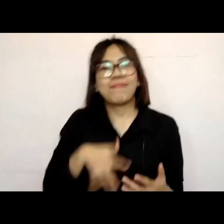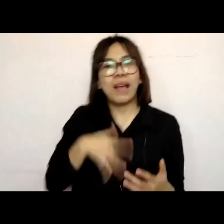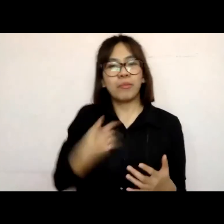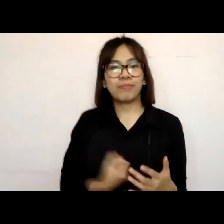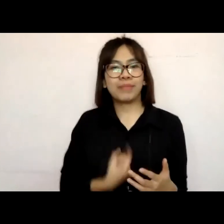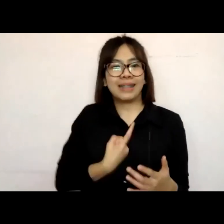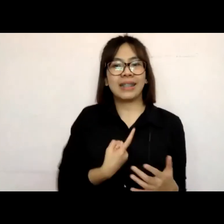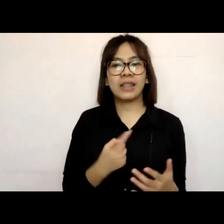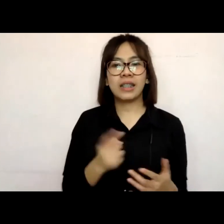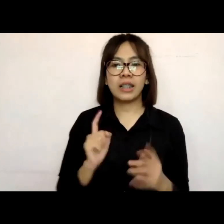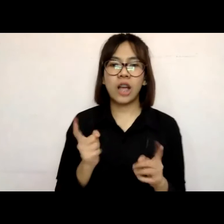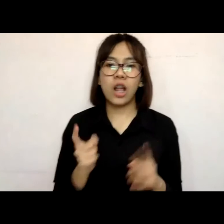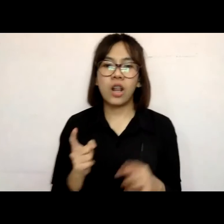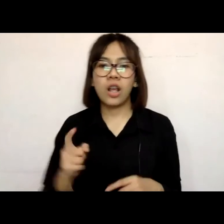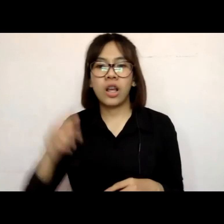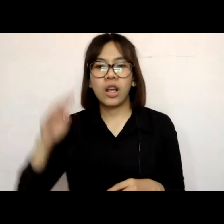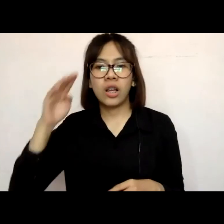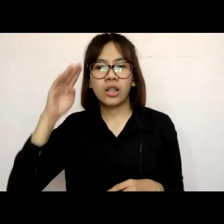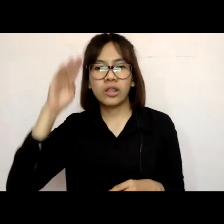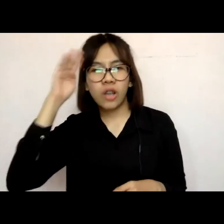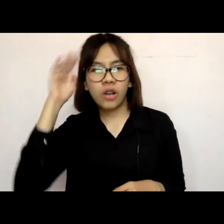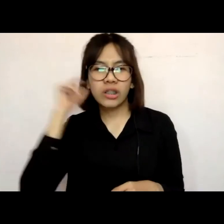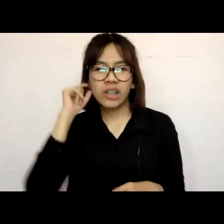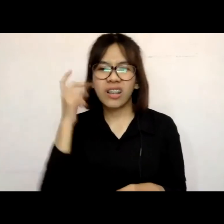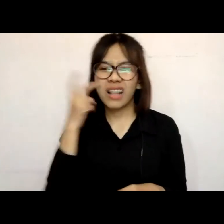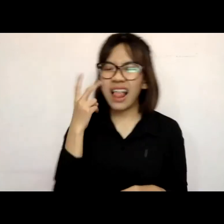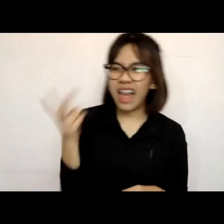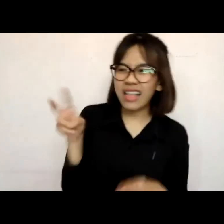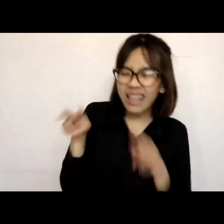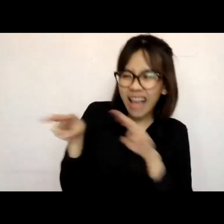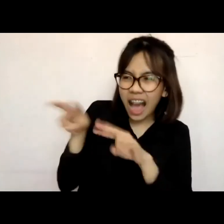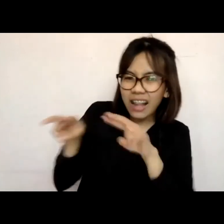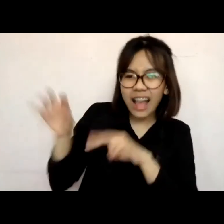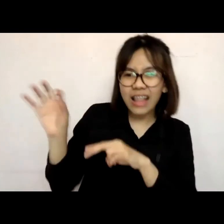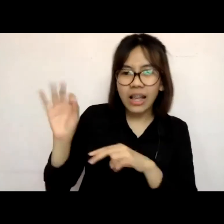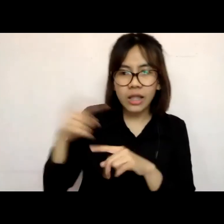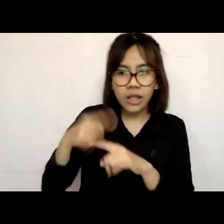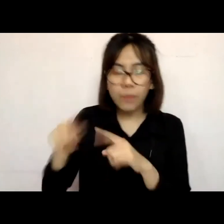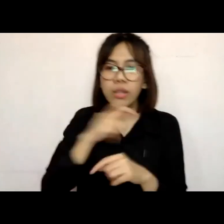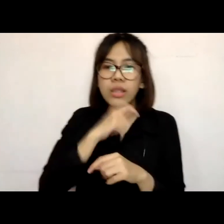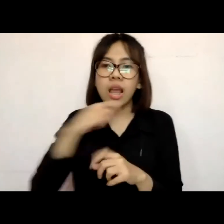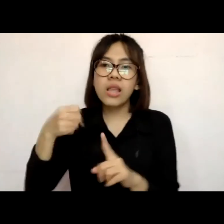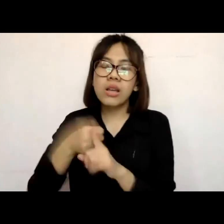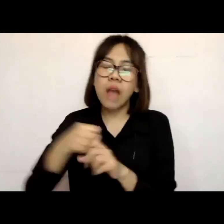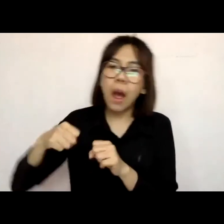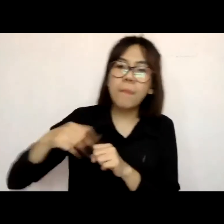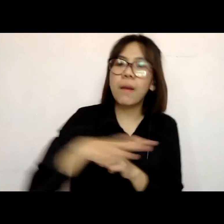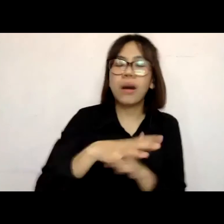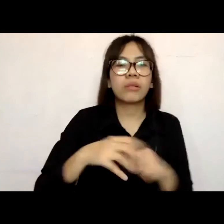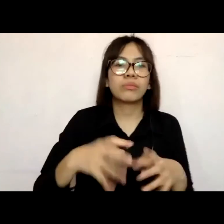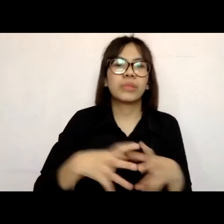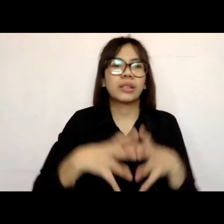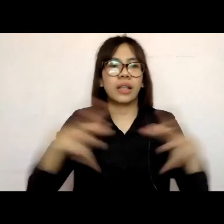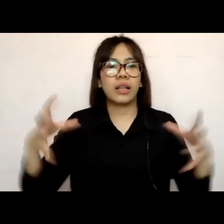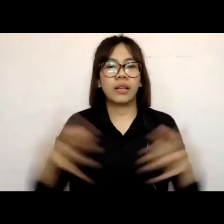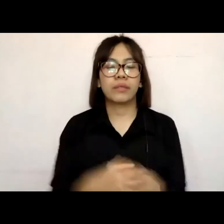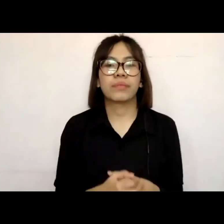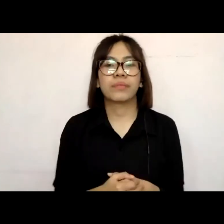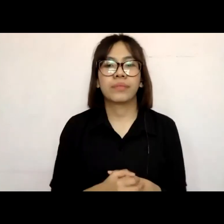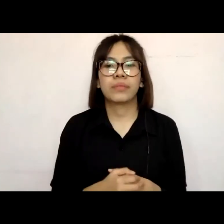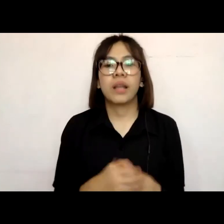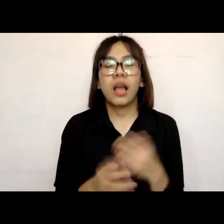kita. Oke, Pak Imam, terima kasih. Saya berlanjut ke Pak Tono Hartono, SPD MPD,